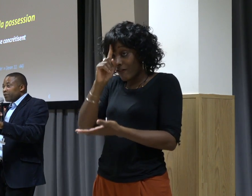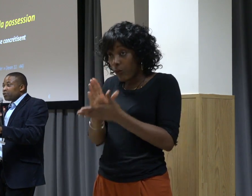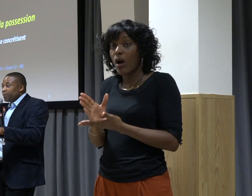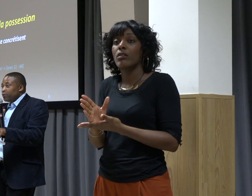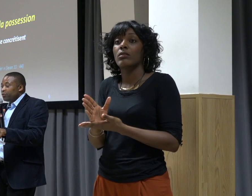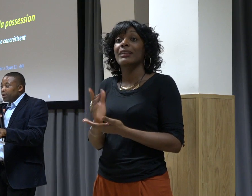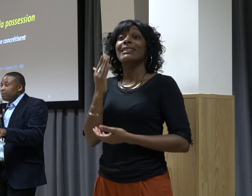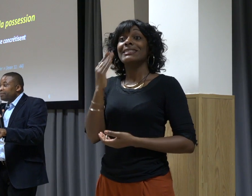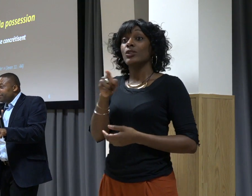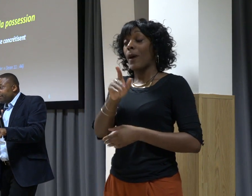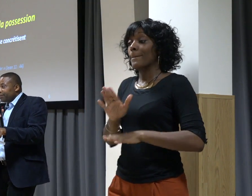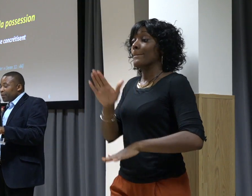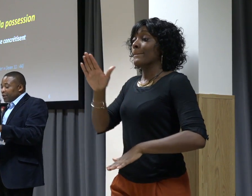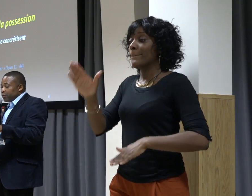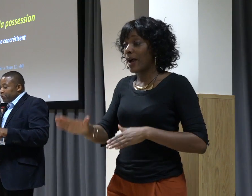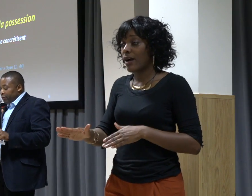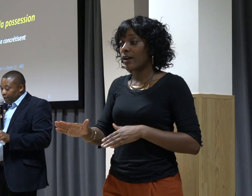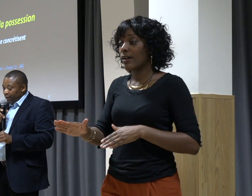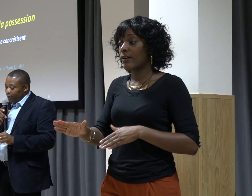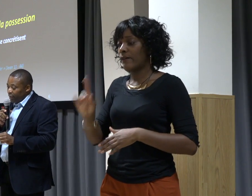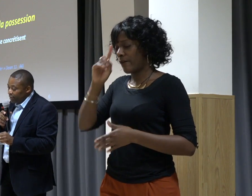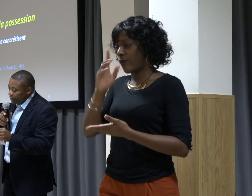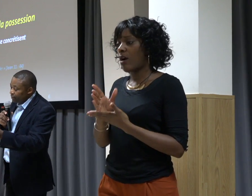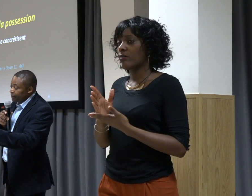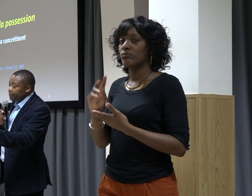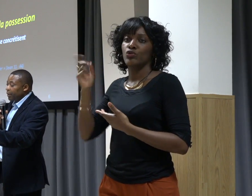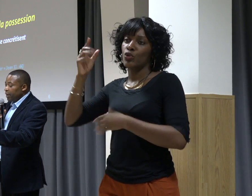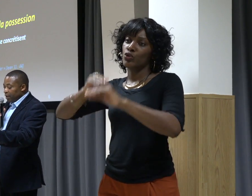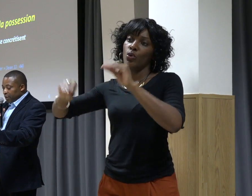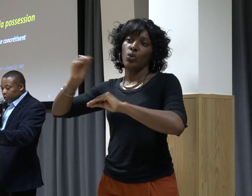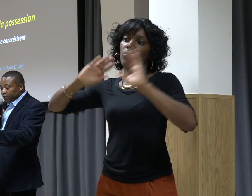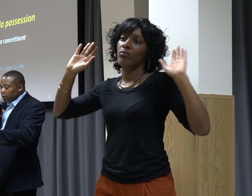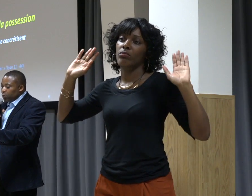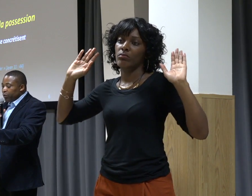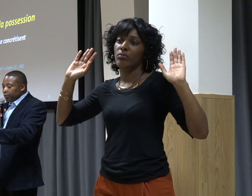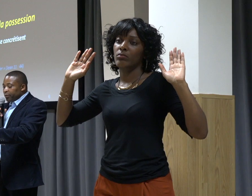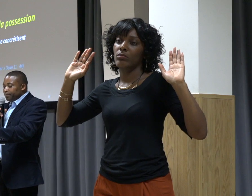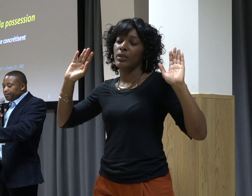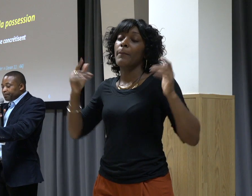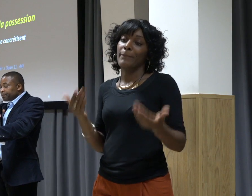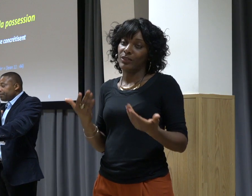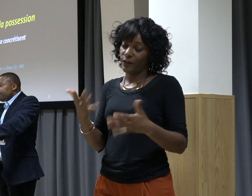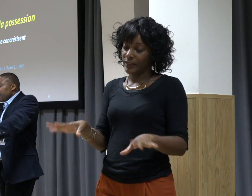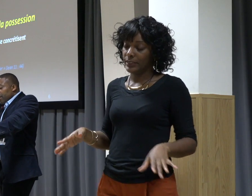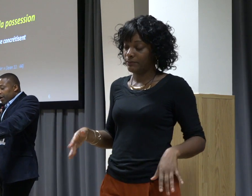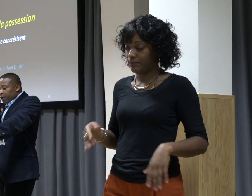Si vous faites ce pas de foi, Dieu fera le reste. Je vais conclure